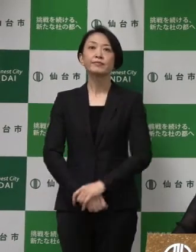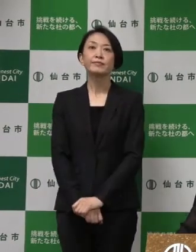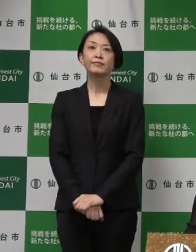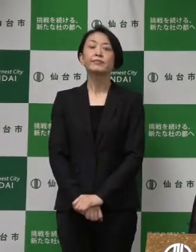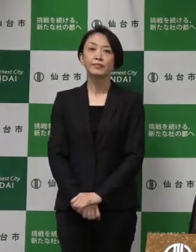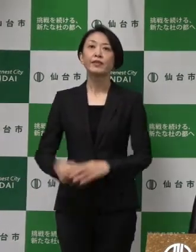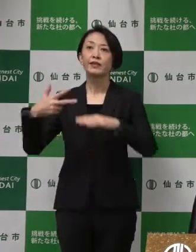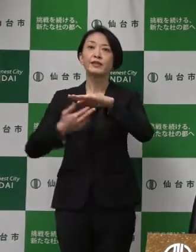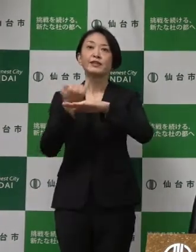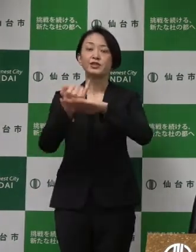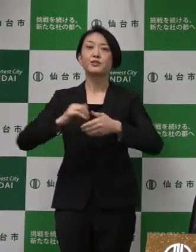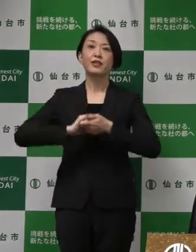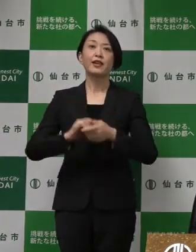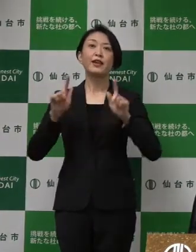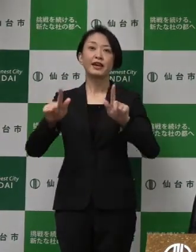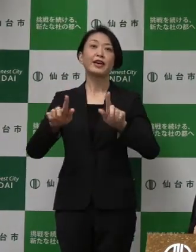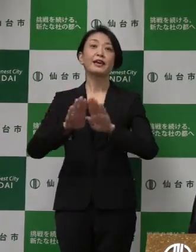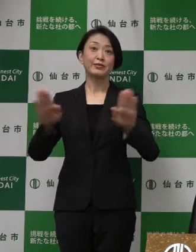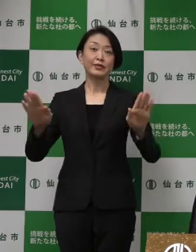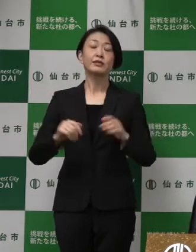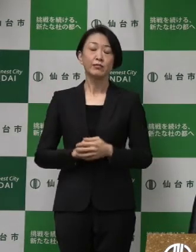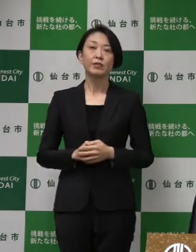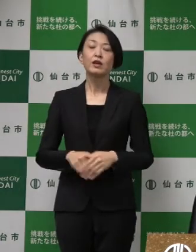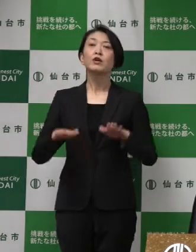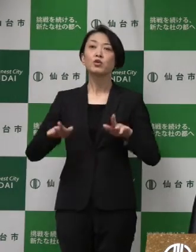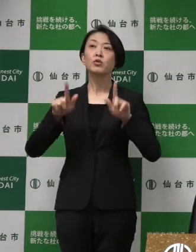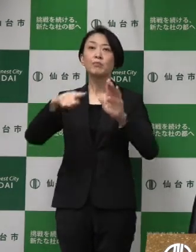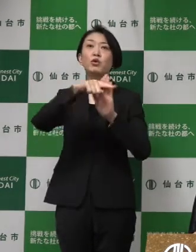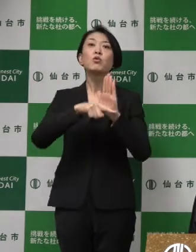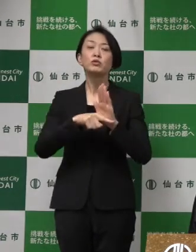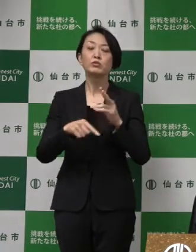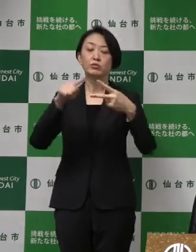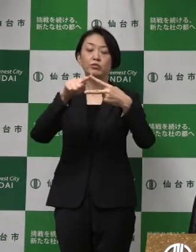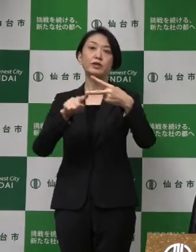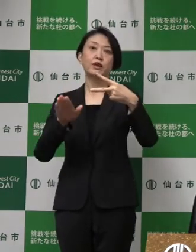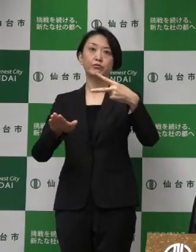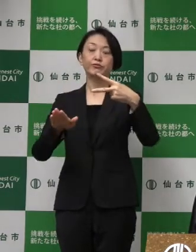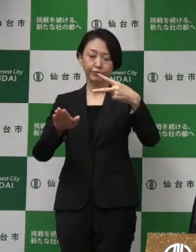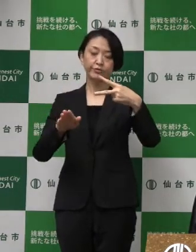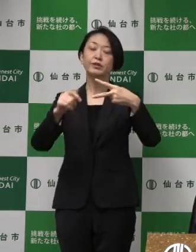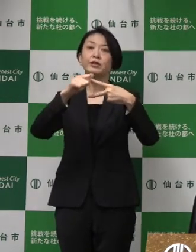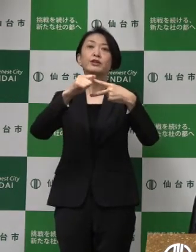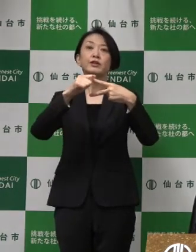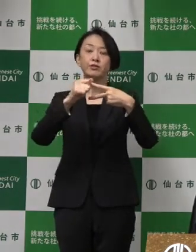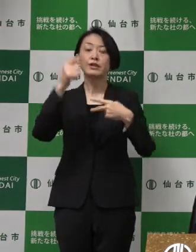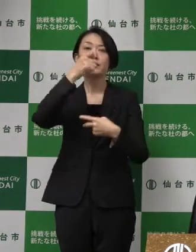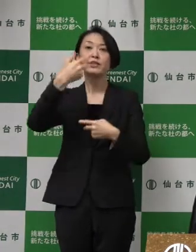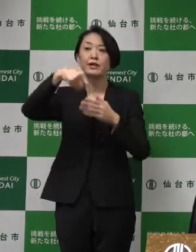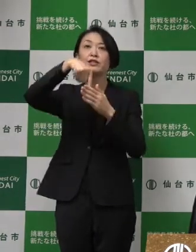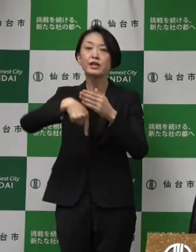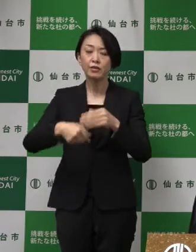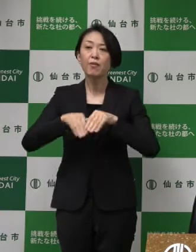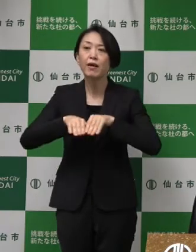市長定例記者会見を始めます。本日の発表項目2点ございます。1点目は市内の感染状況などについ